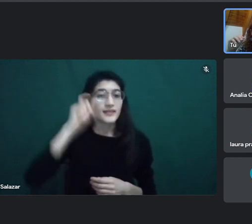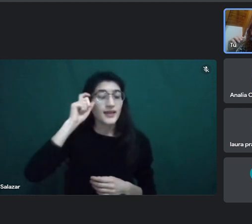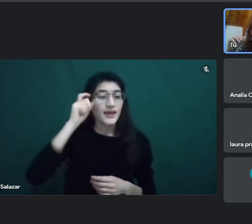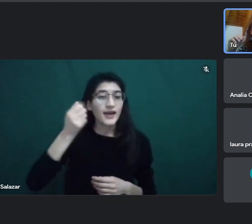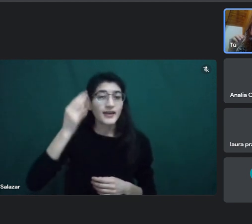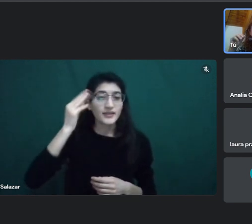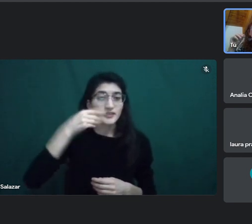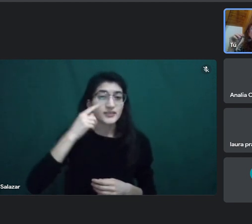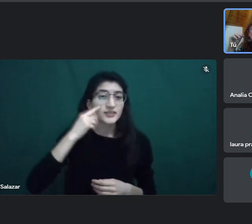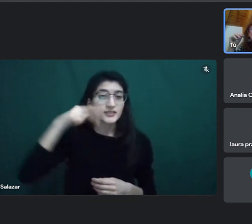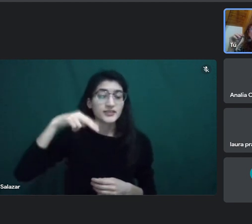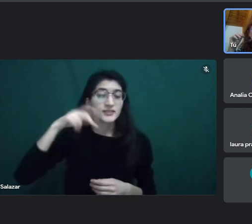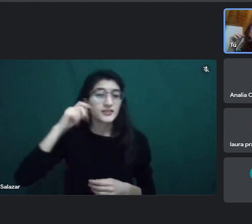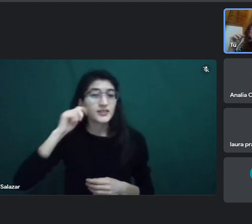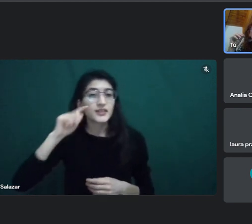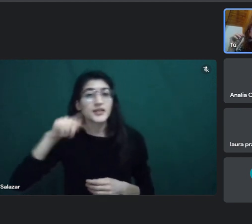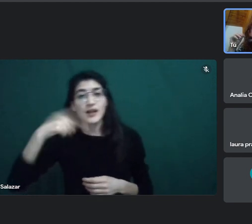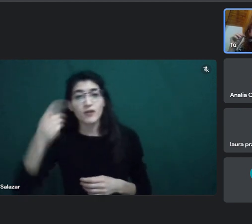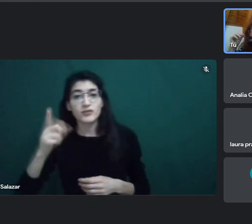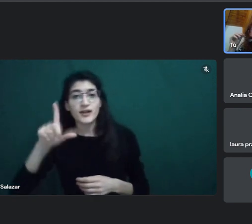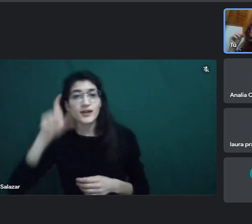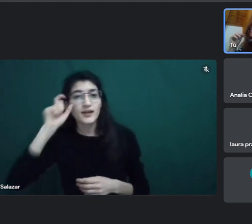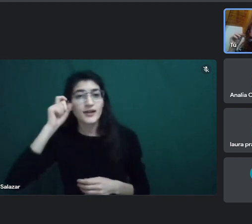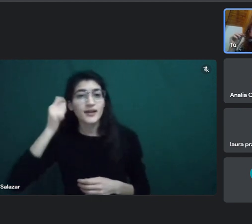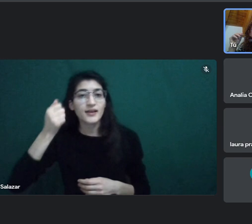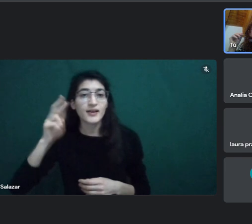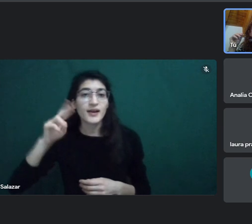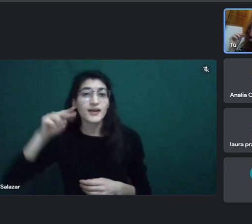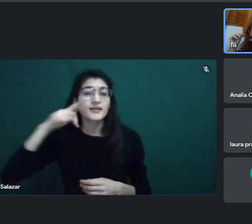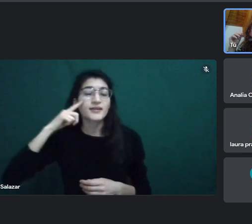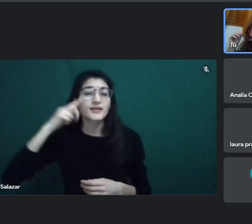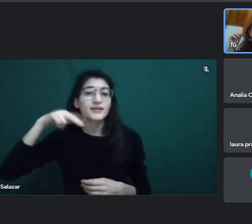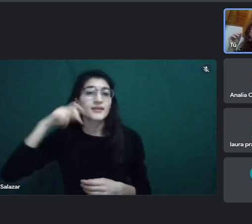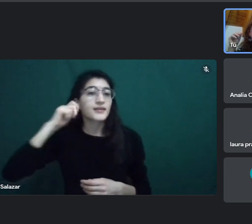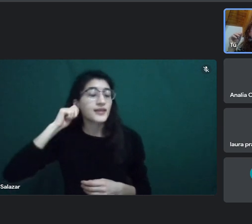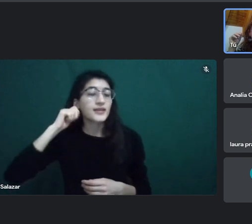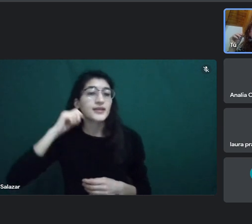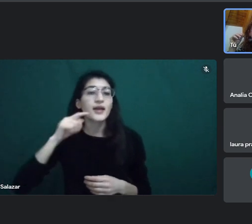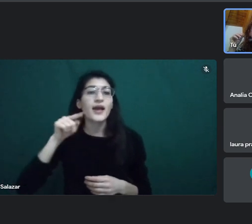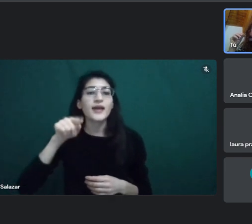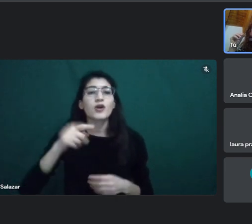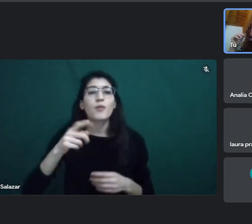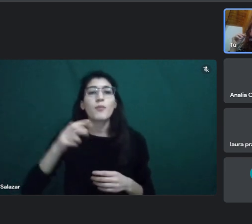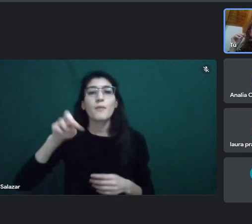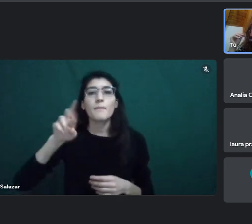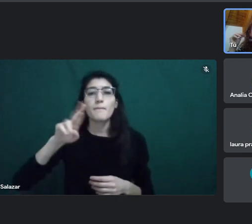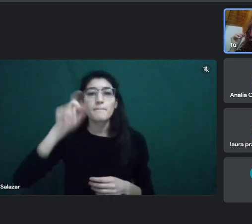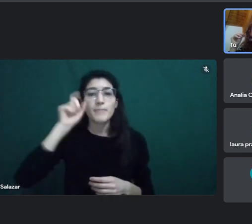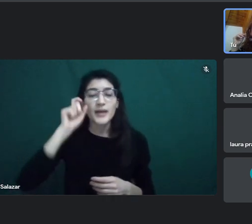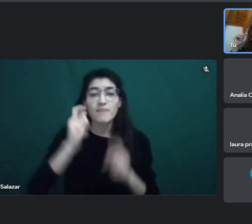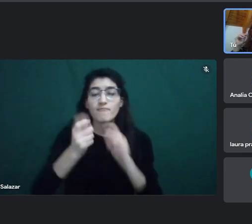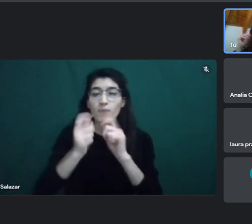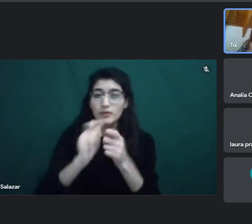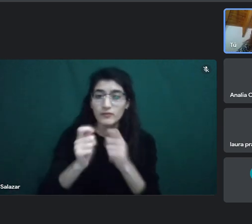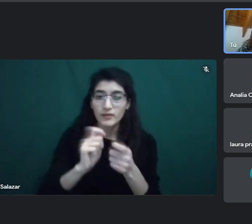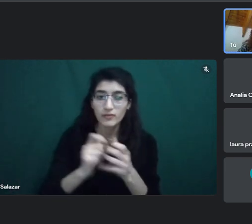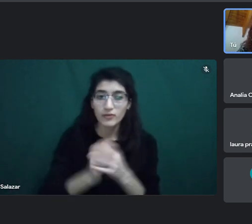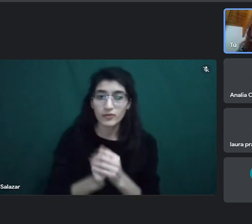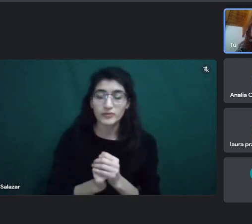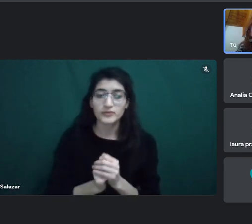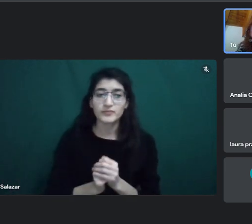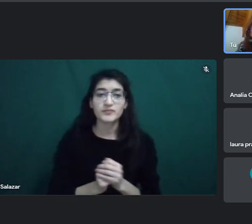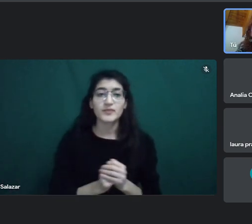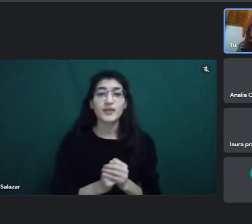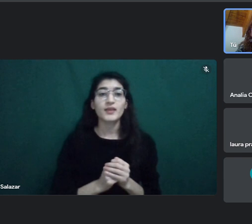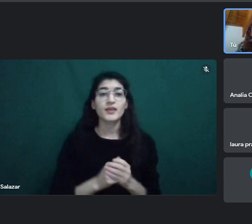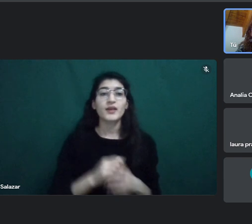Eso se refiere al primer inciso, determine, ¿sí? Acá. ¿Por qué premodificador? Teaching, ¿de